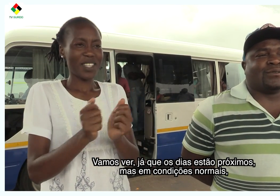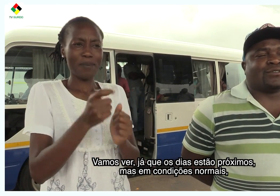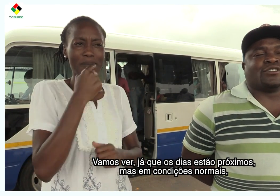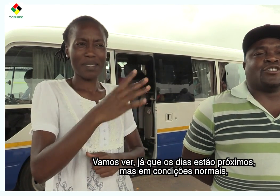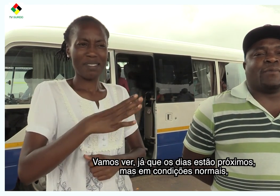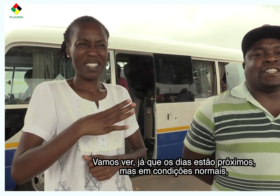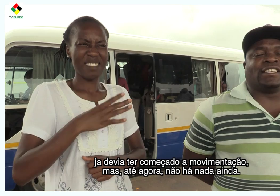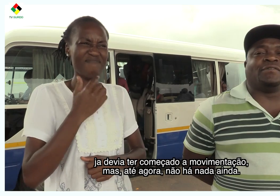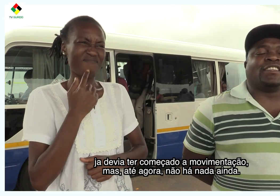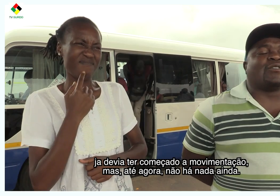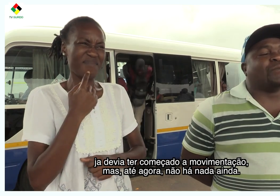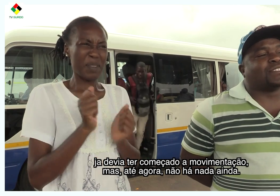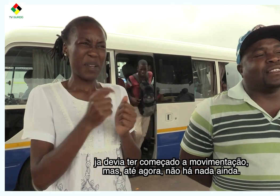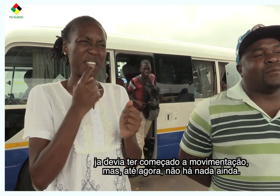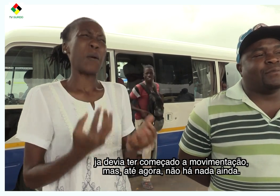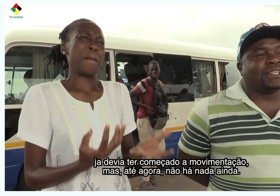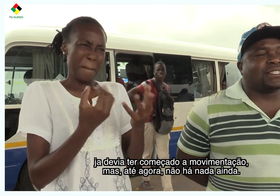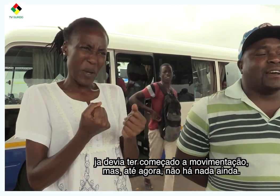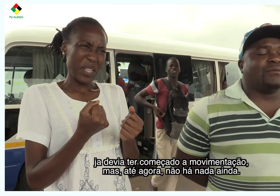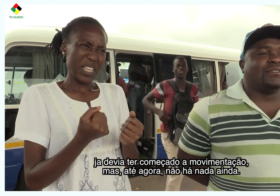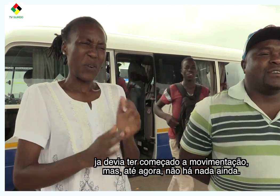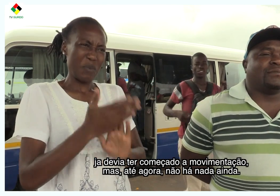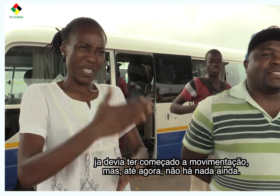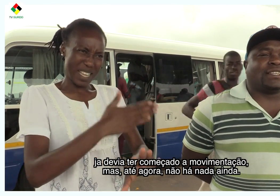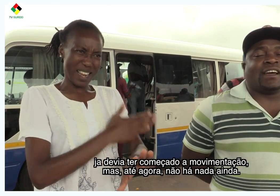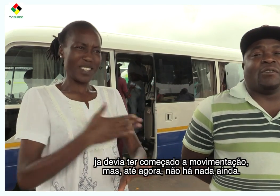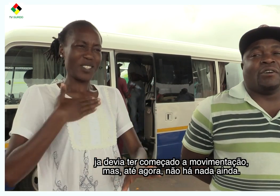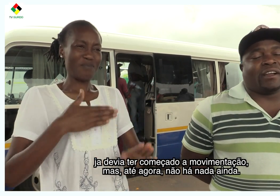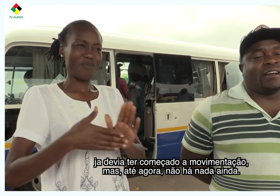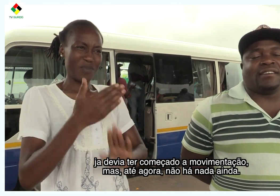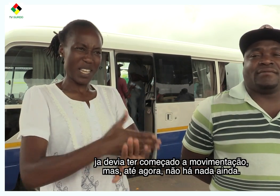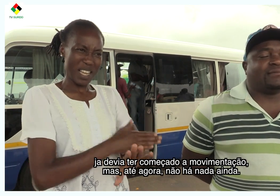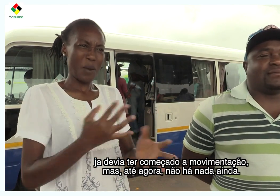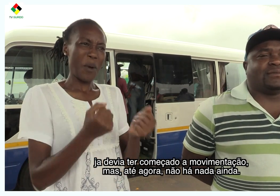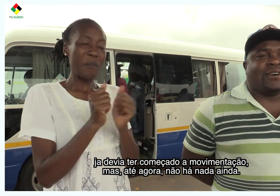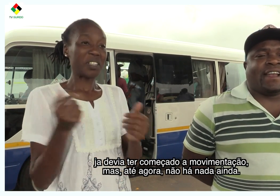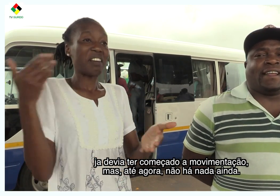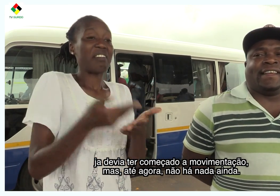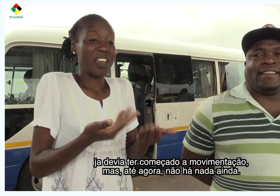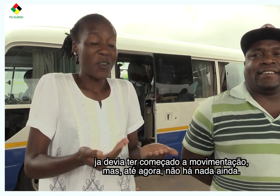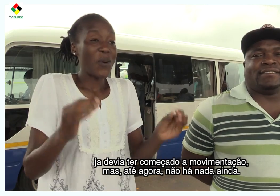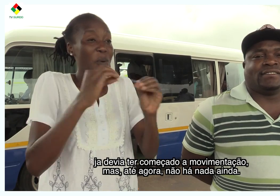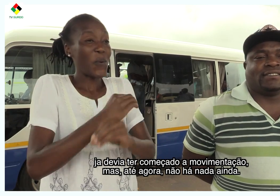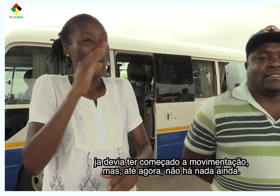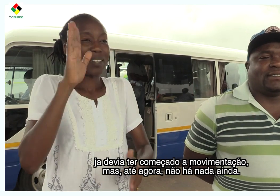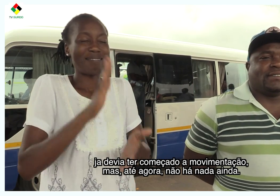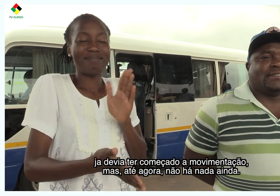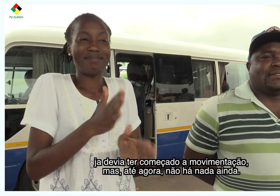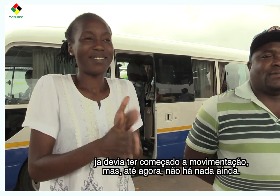mas em condições normais já devia ter começado a movimentação. Mas até agora, não há nada ainda.